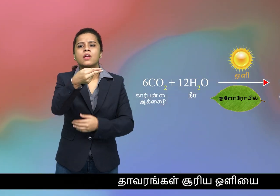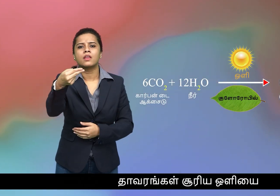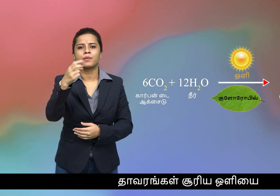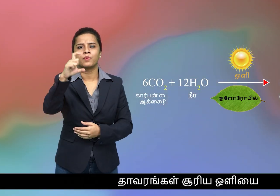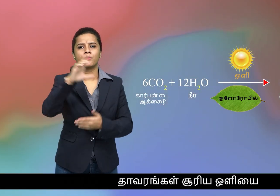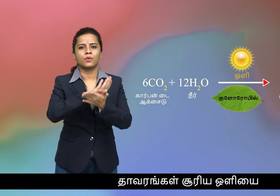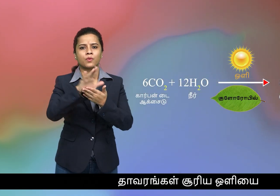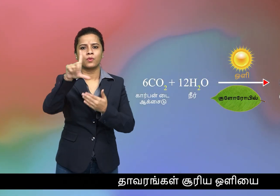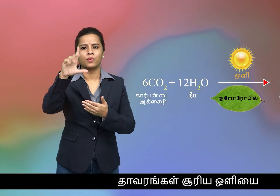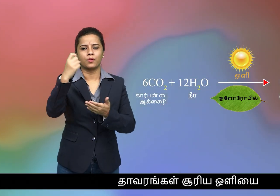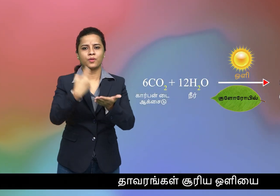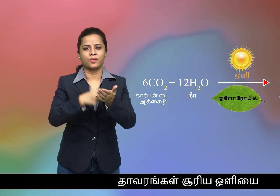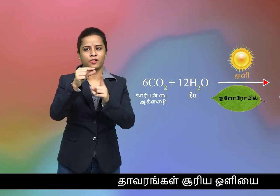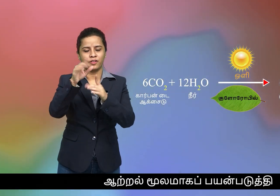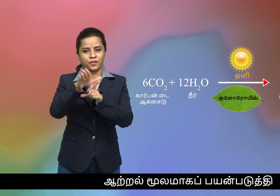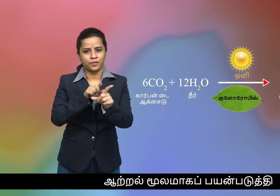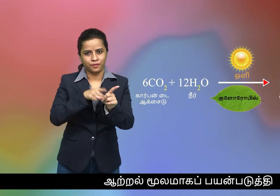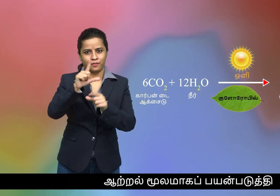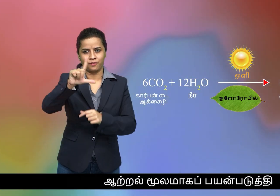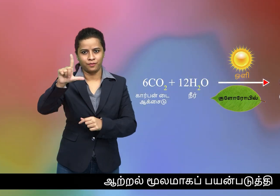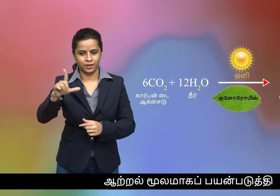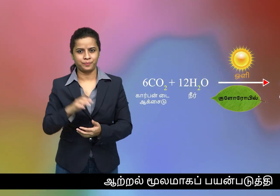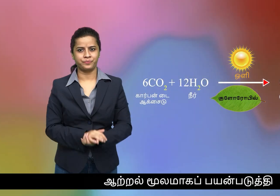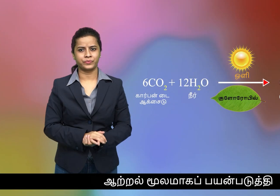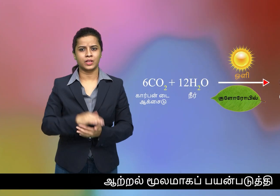தாவரங்கள் சூரிய ஒளியை ஆற்றல் மூலமாக பயன்படுத்தி